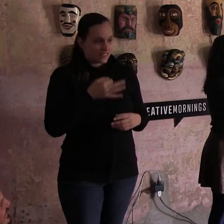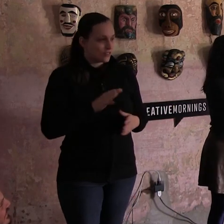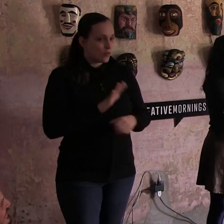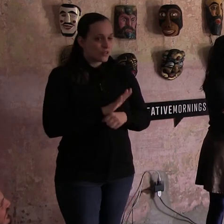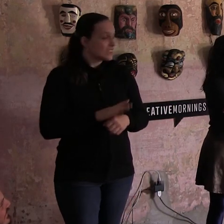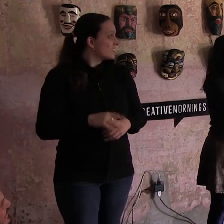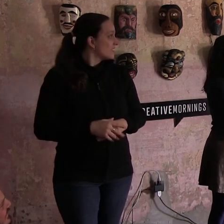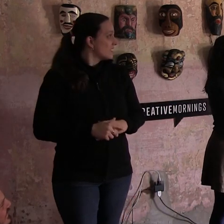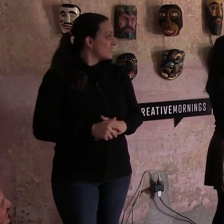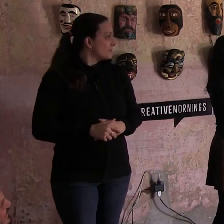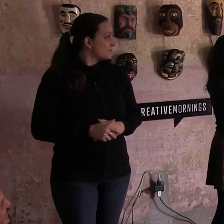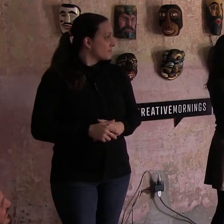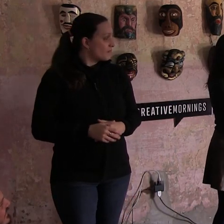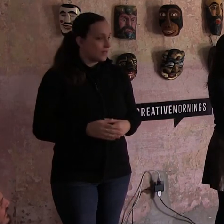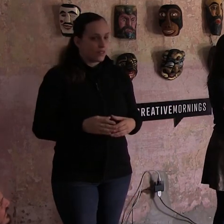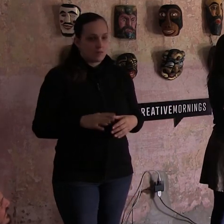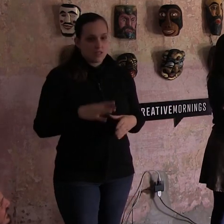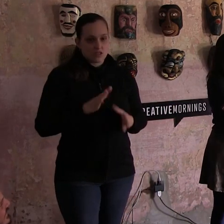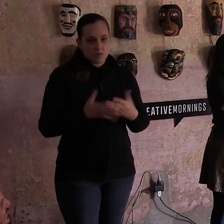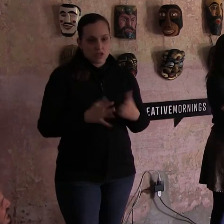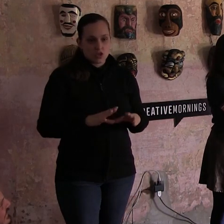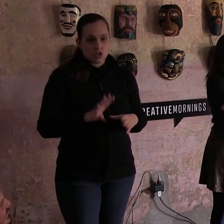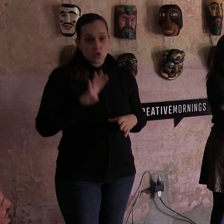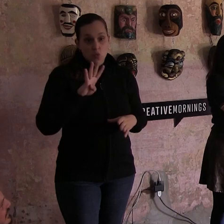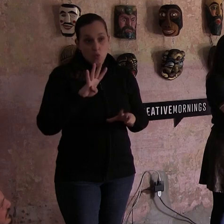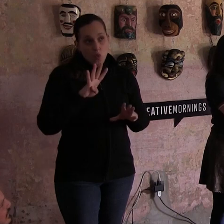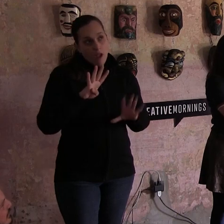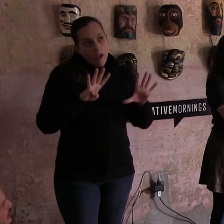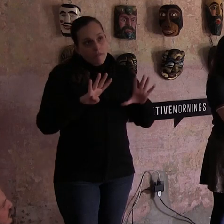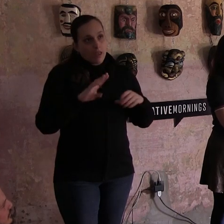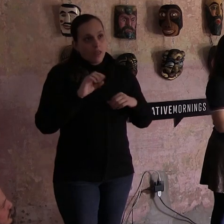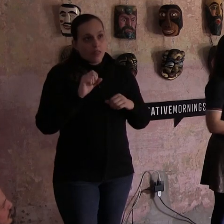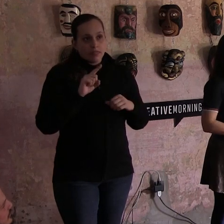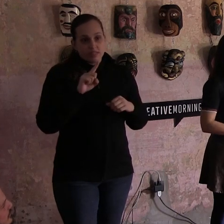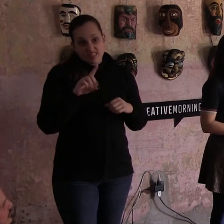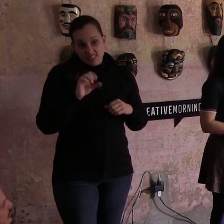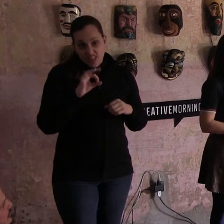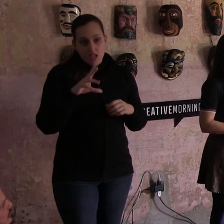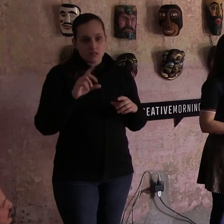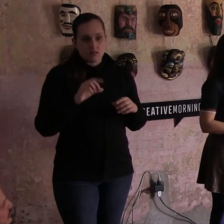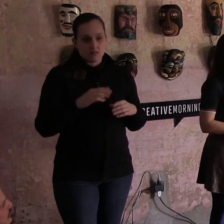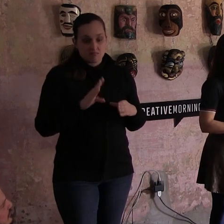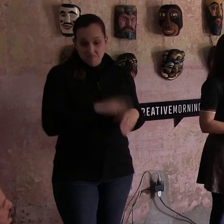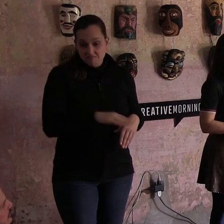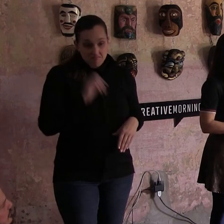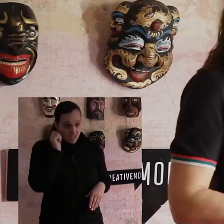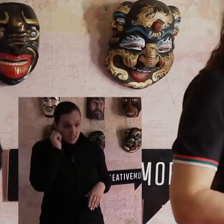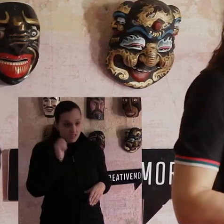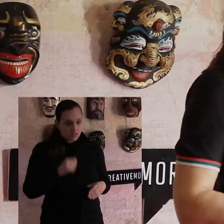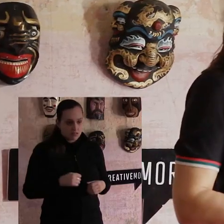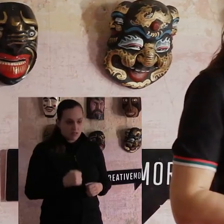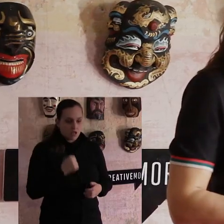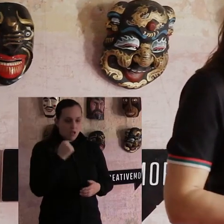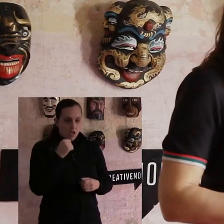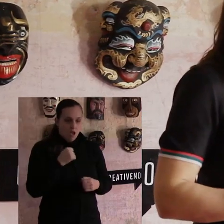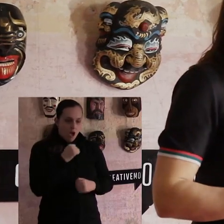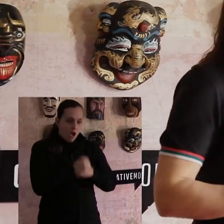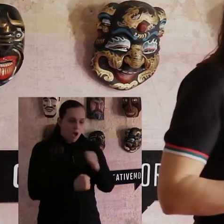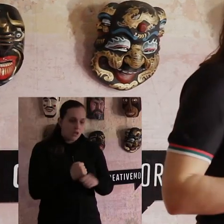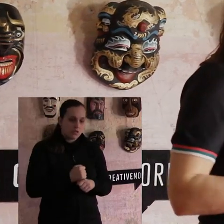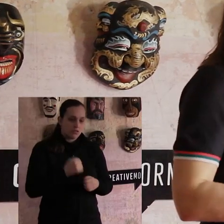de estas 9, 10 chicas, vinimos trabajando año a año,